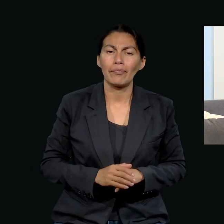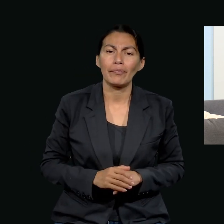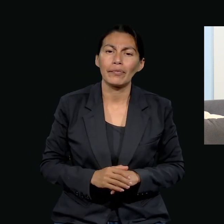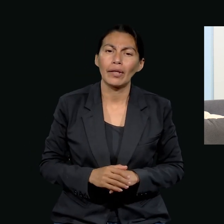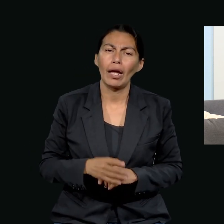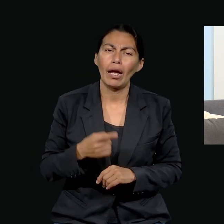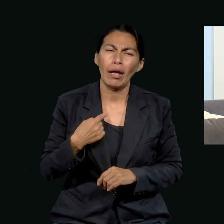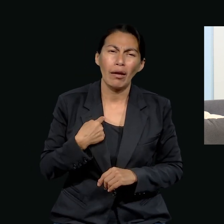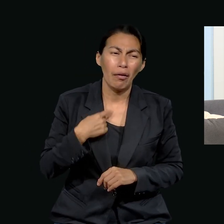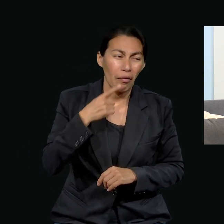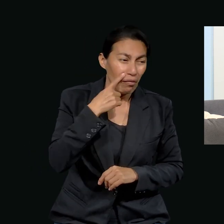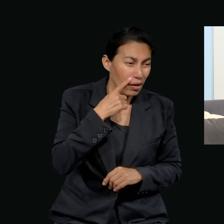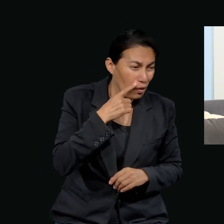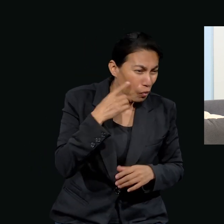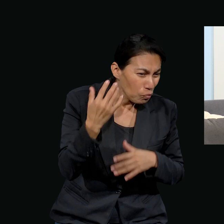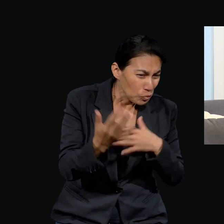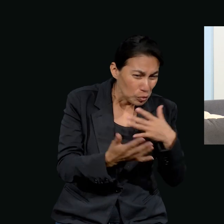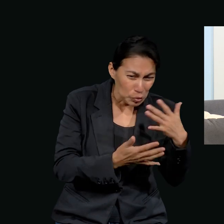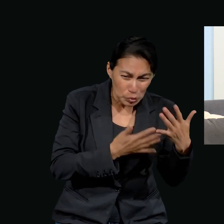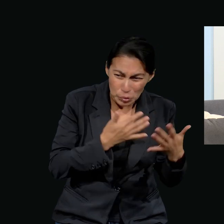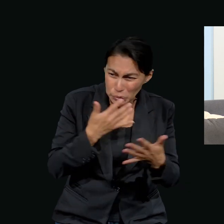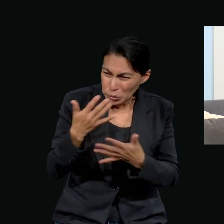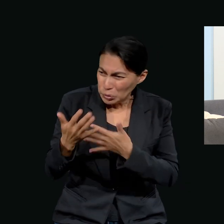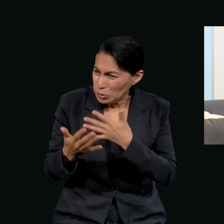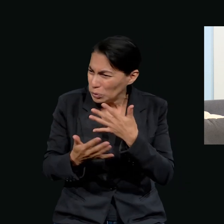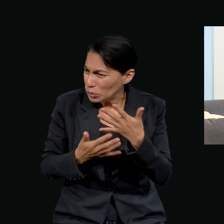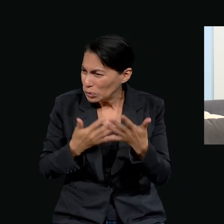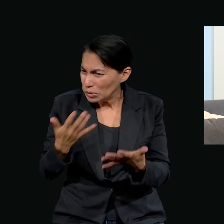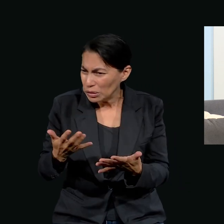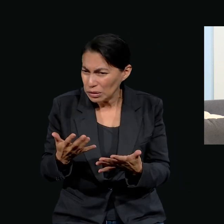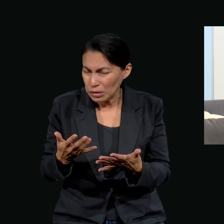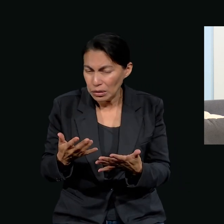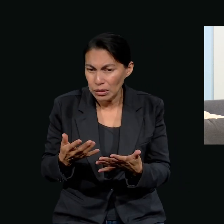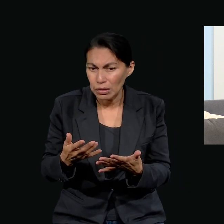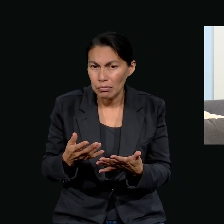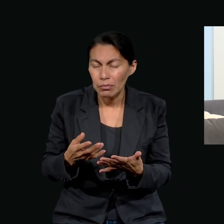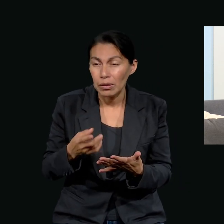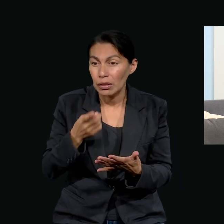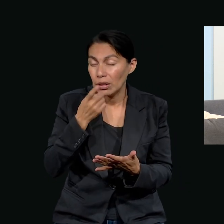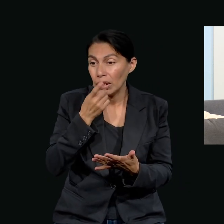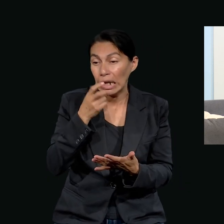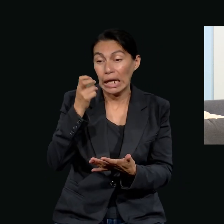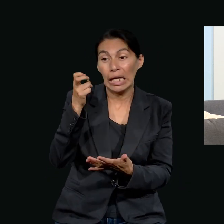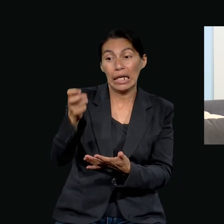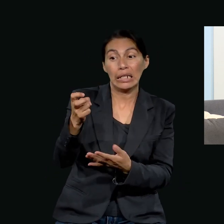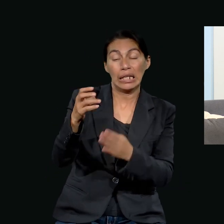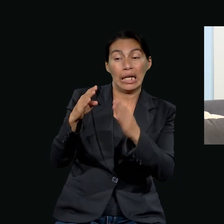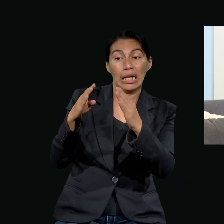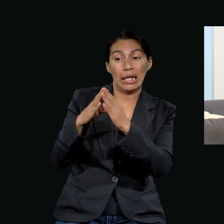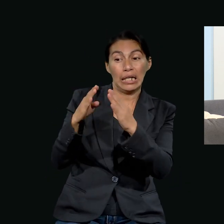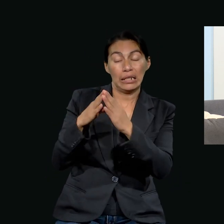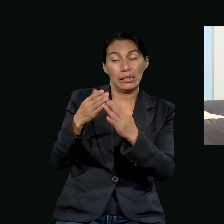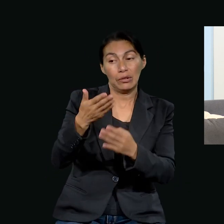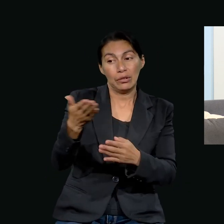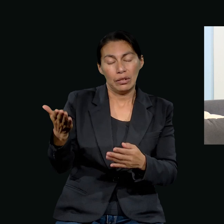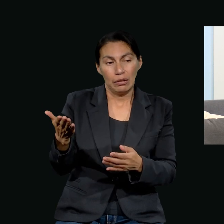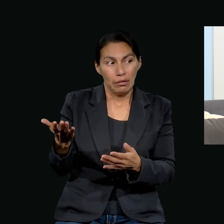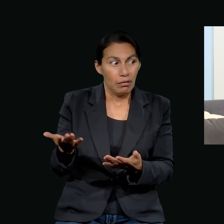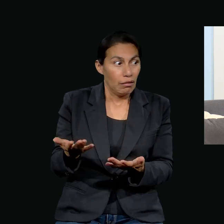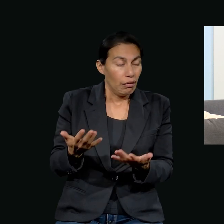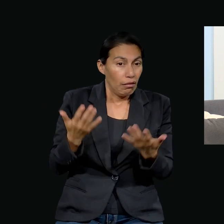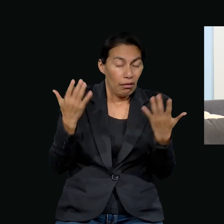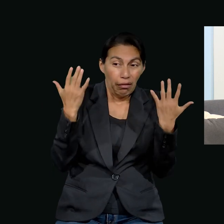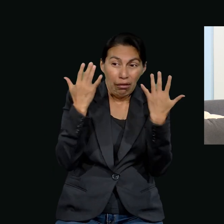porque en el momento que yo veo aquello, me dice el vecino, esa era la casa de ustedes. Y yo, ¿cómo?